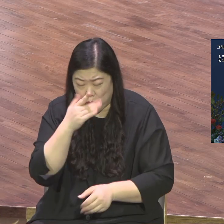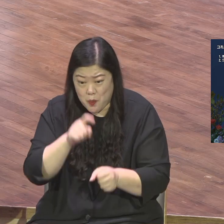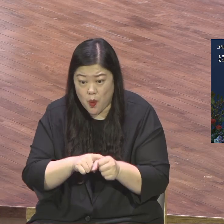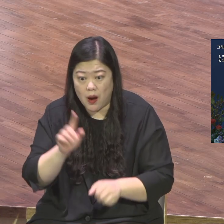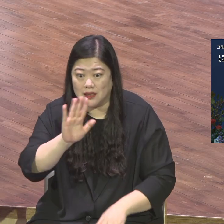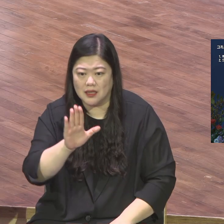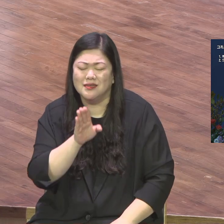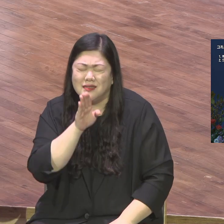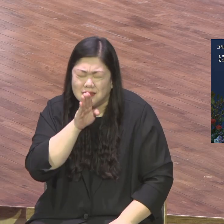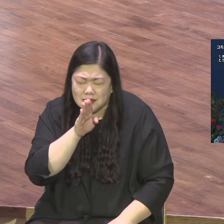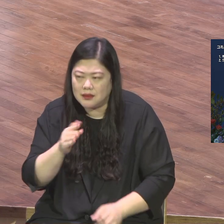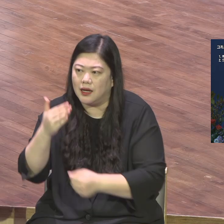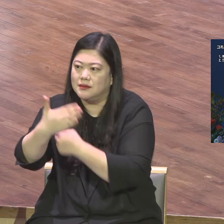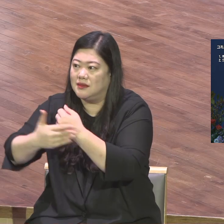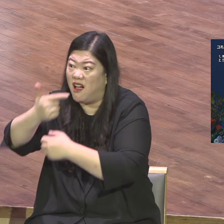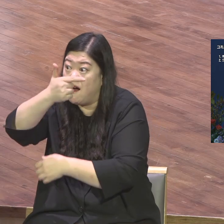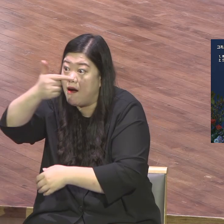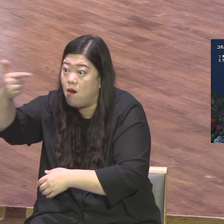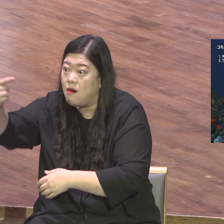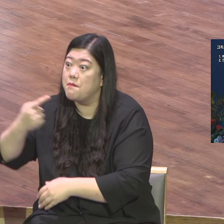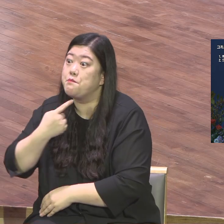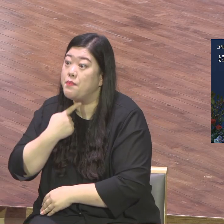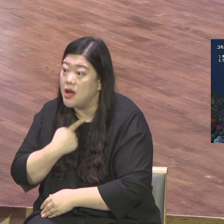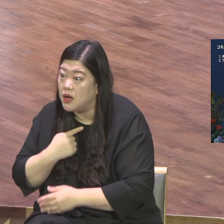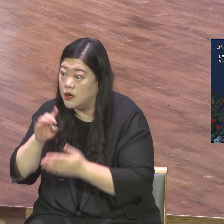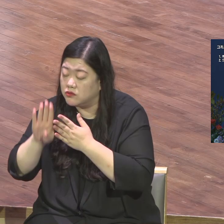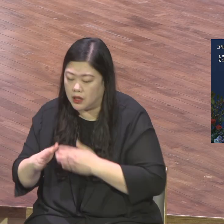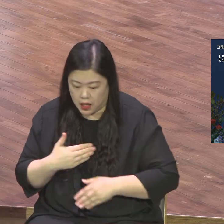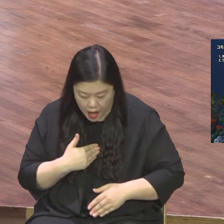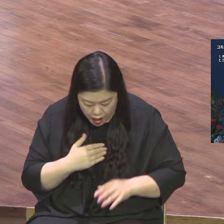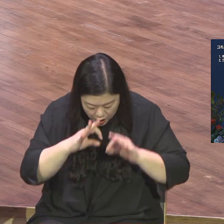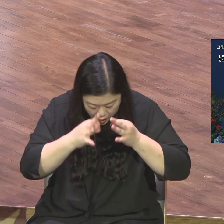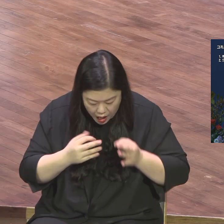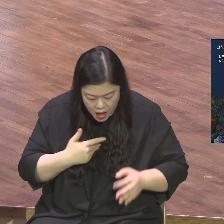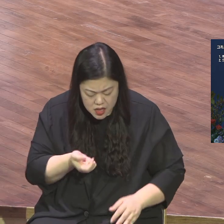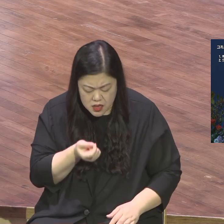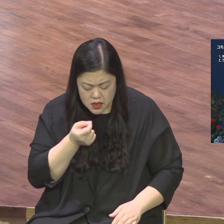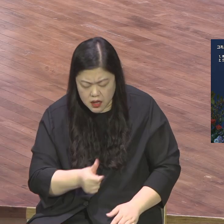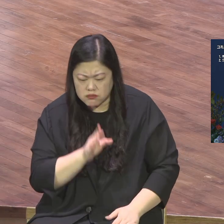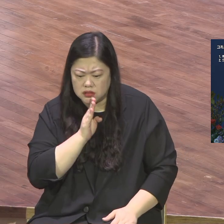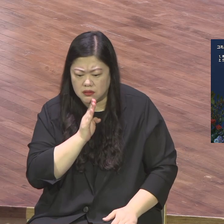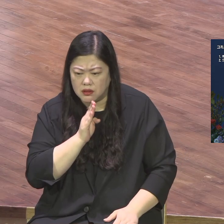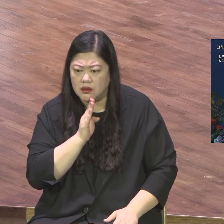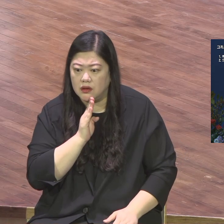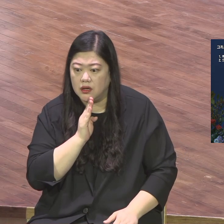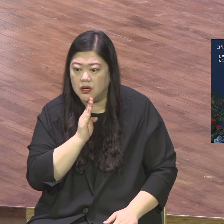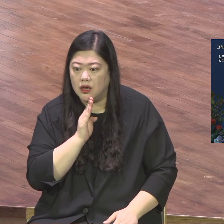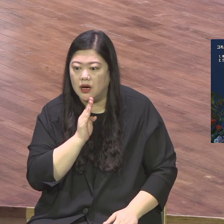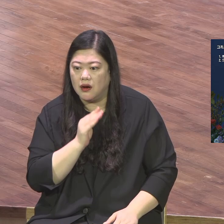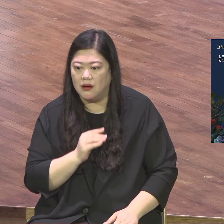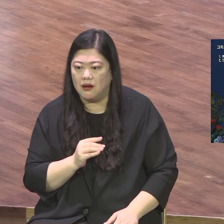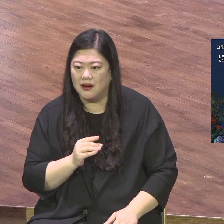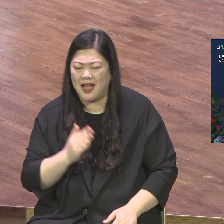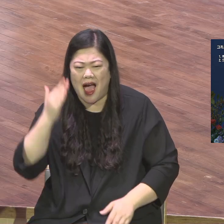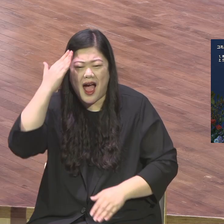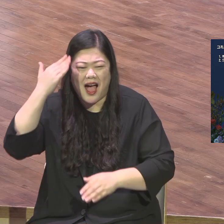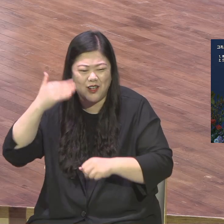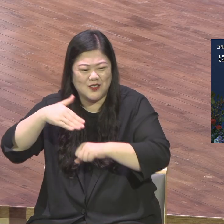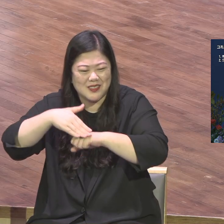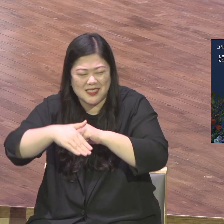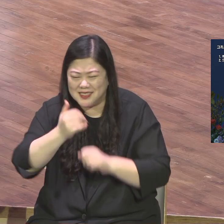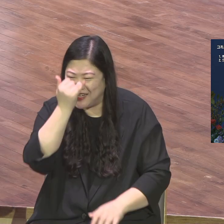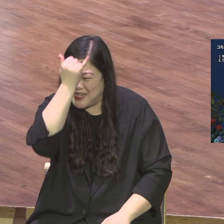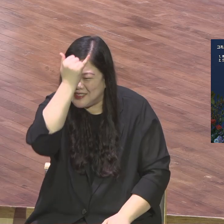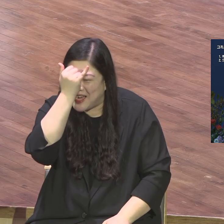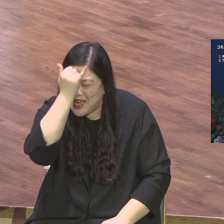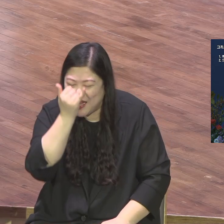그리고 그 은혜를 내가 어떻게 이 은혜를 보답할꼬, 어떻게 내가 은혜를 보답할꼬,